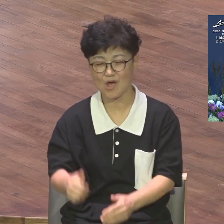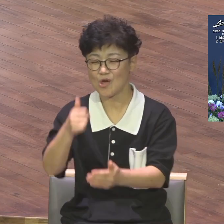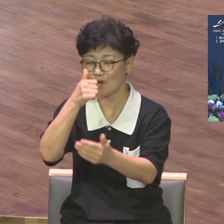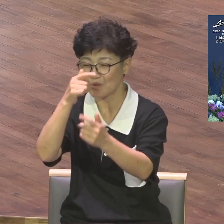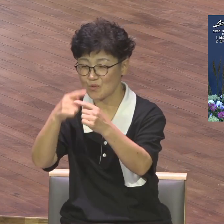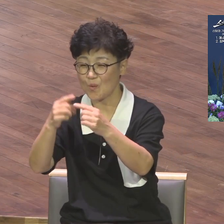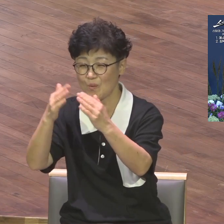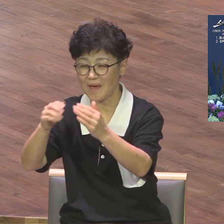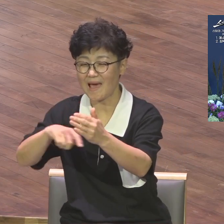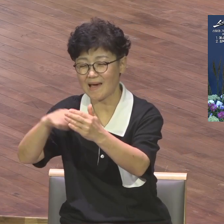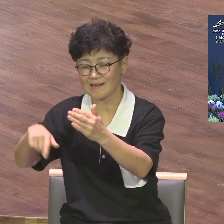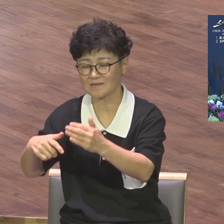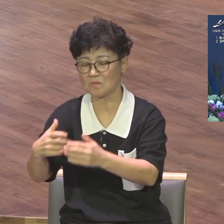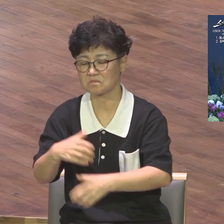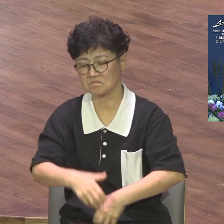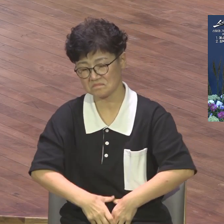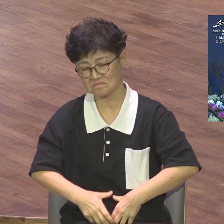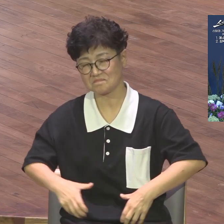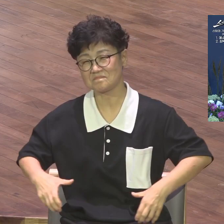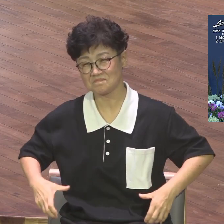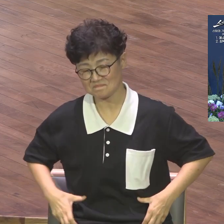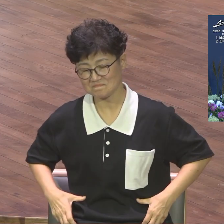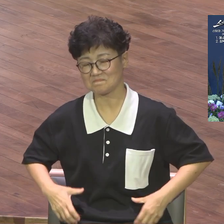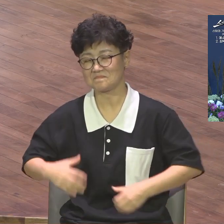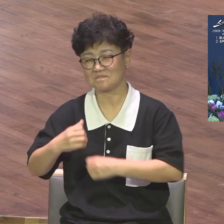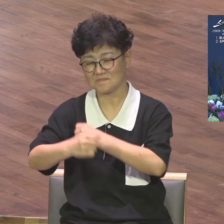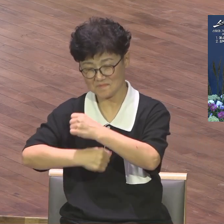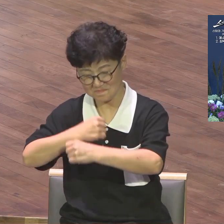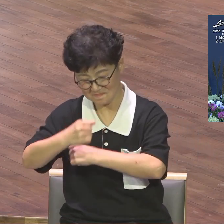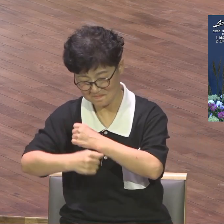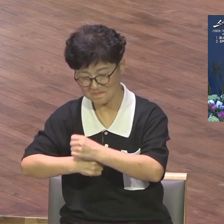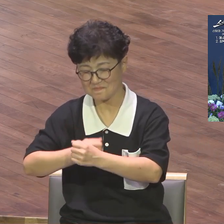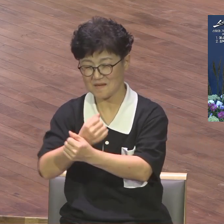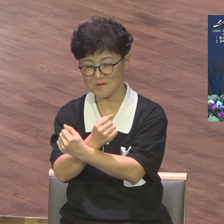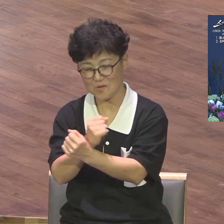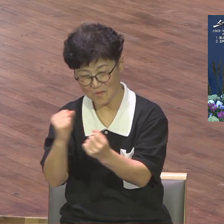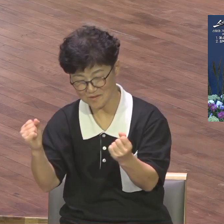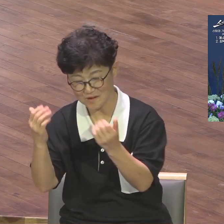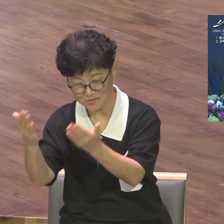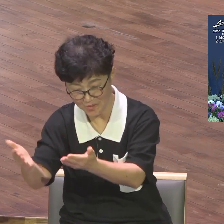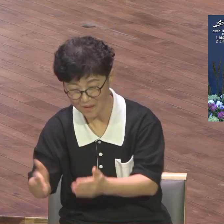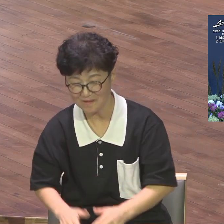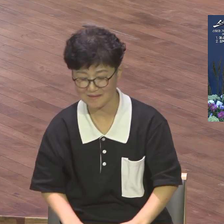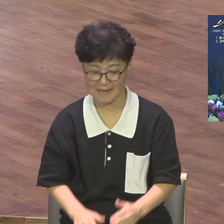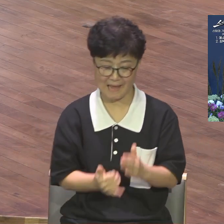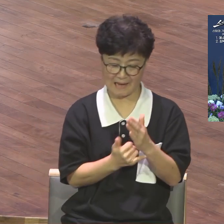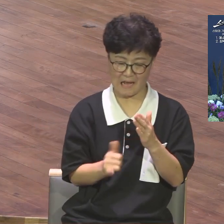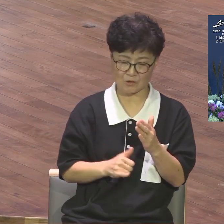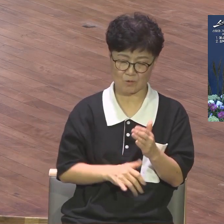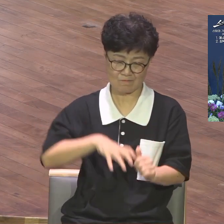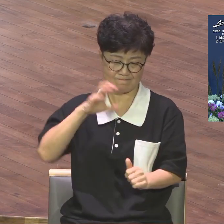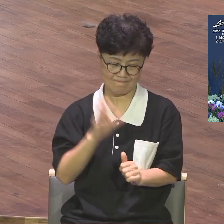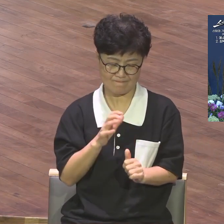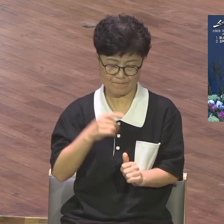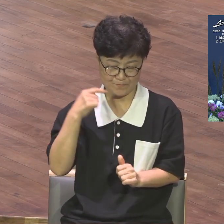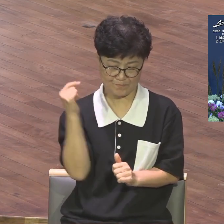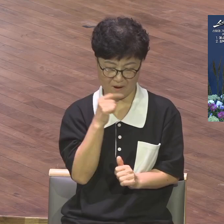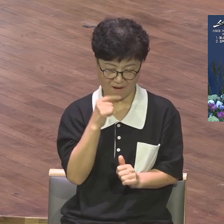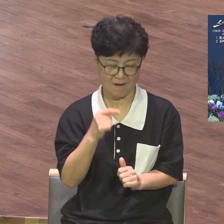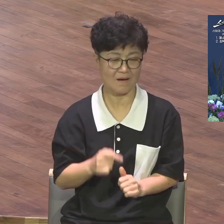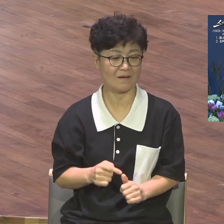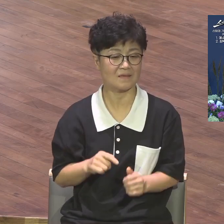왔을 때는 나는 자연인의 모습으로. 그러니까 가족들이 봤을 때 변화된 사람이 진짜 변화된 거예요. 그래서 그것을 저는 목표로 삼기